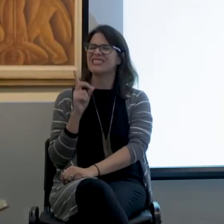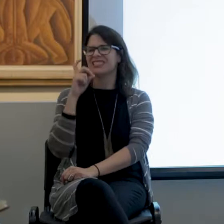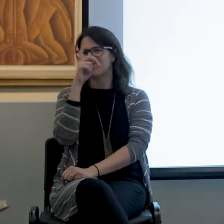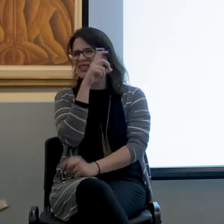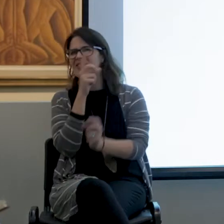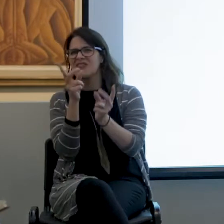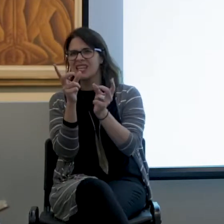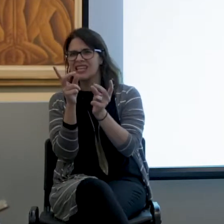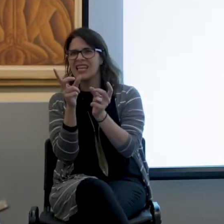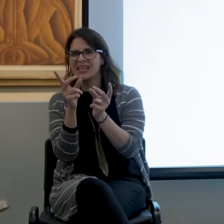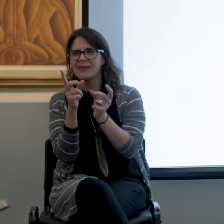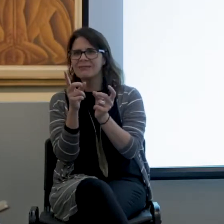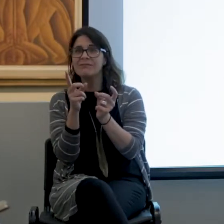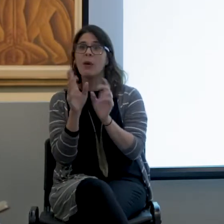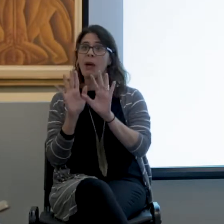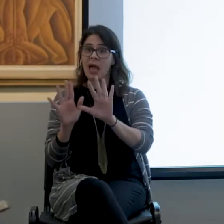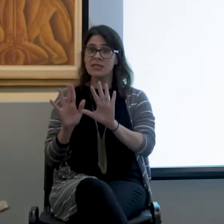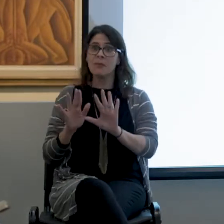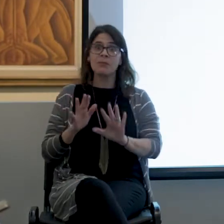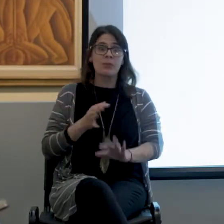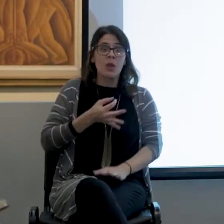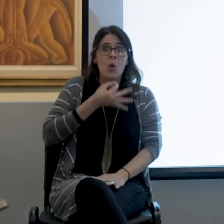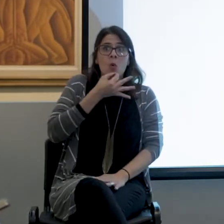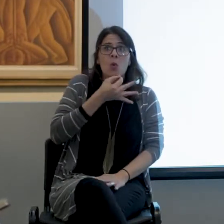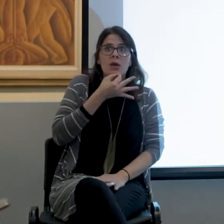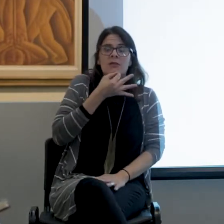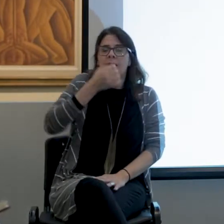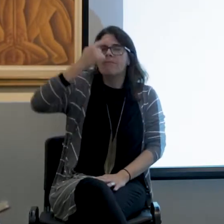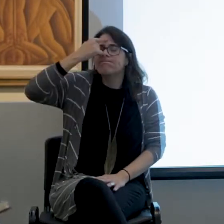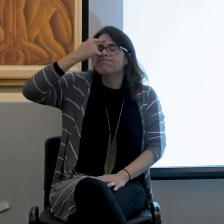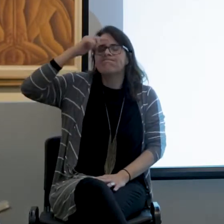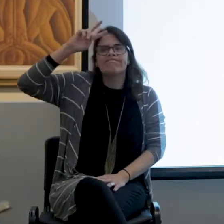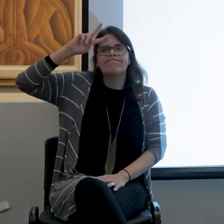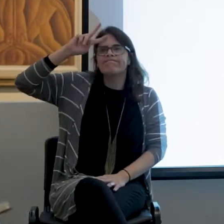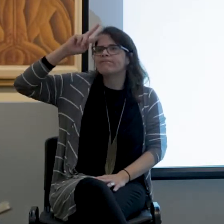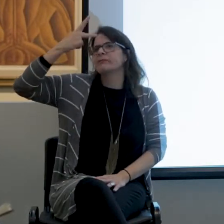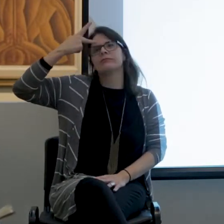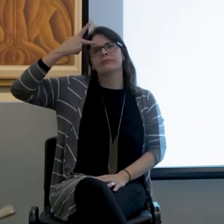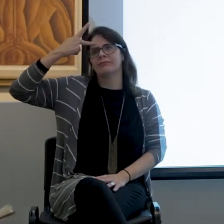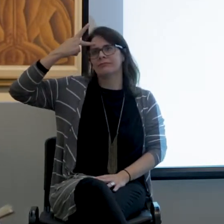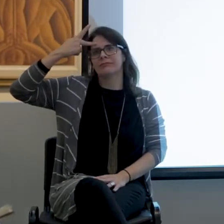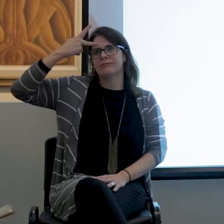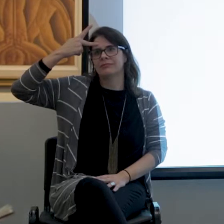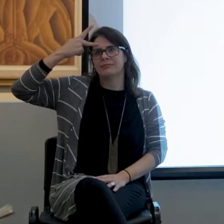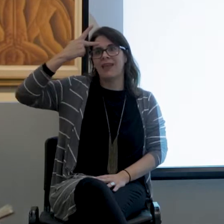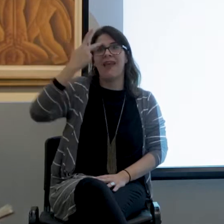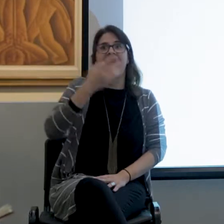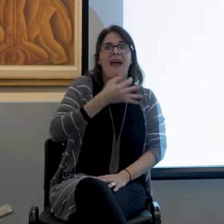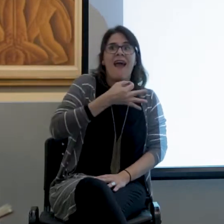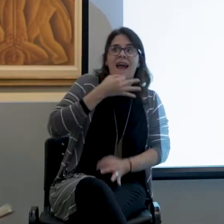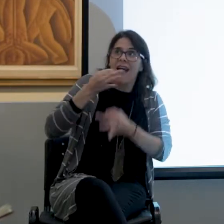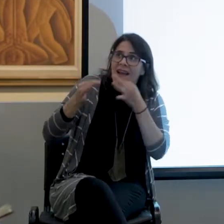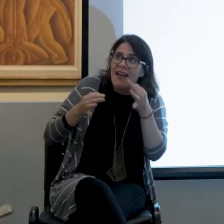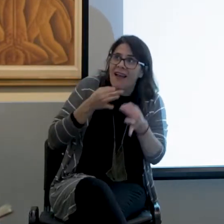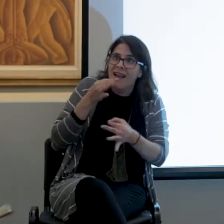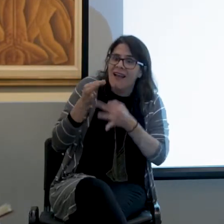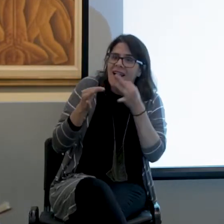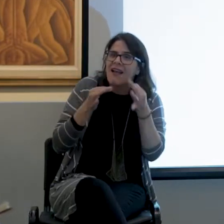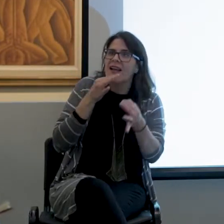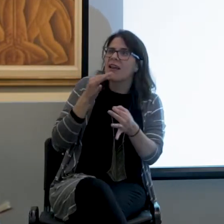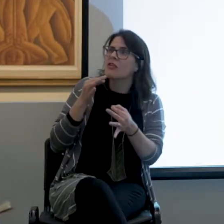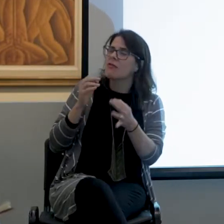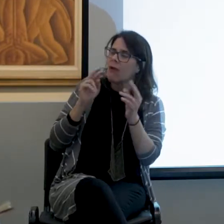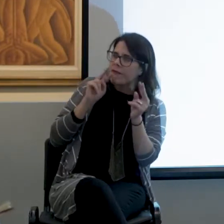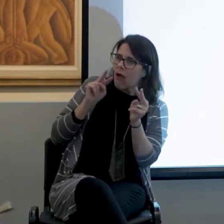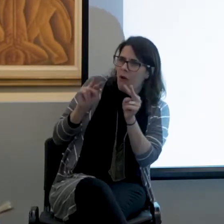Mas o crítico irá romper com tudo isso e irá incorporar no discurso, no ato crítico, de ver as obras,